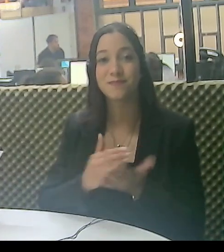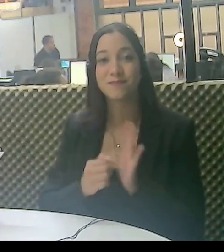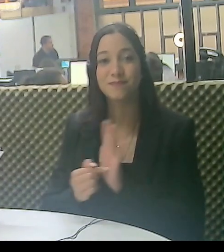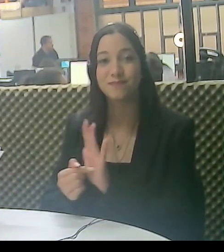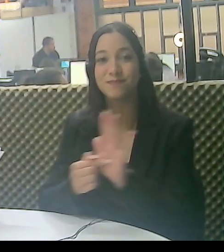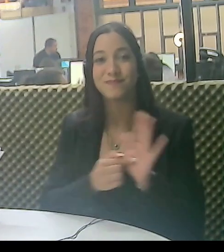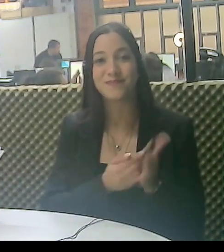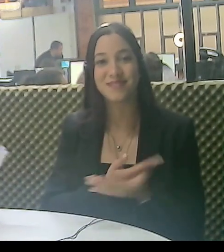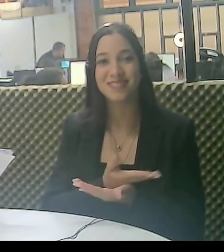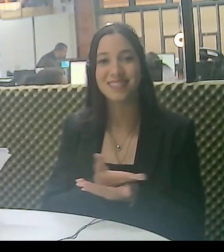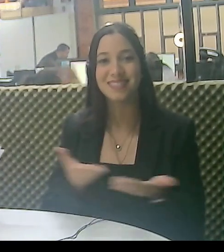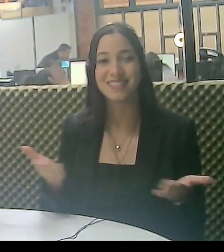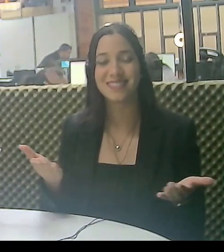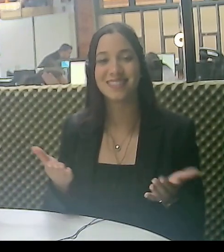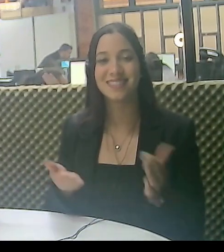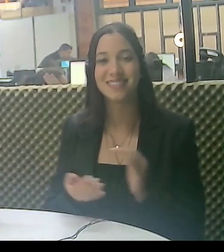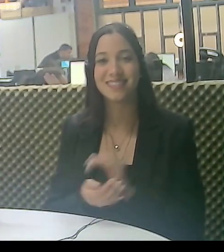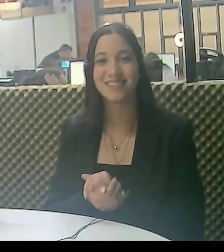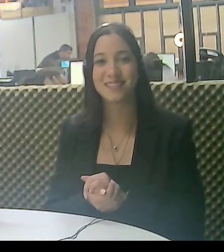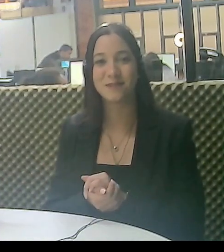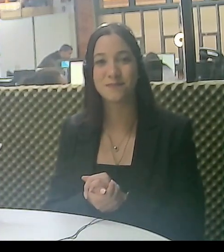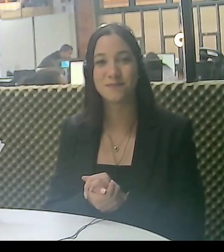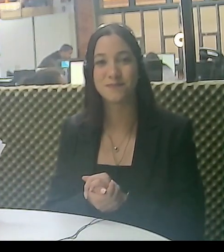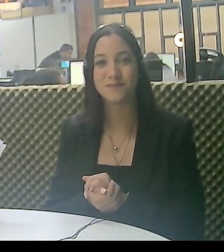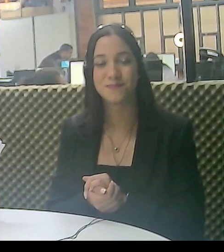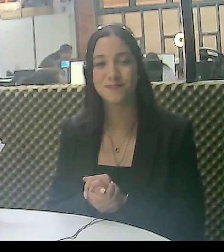Uberlândia no ar pra você.